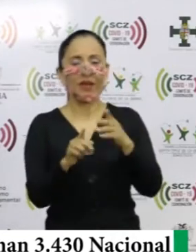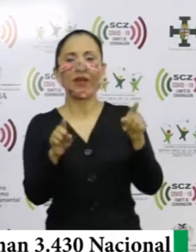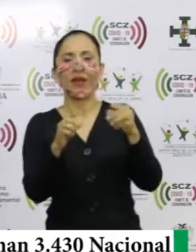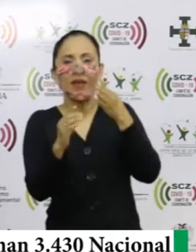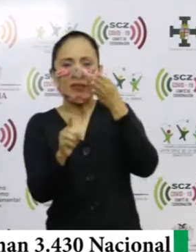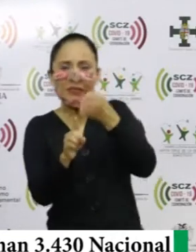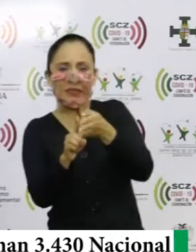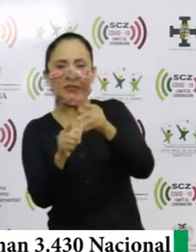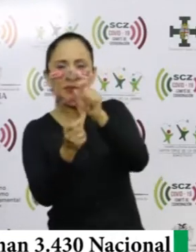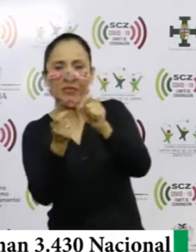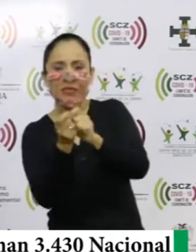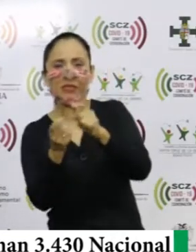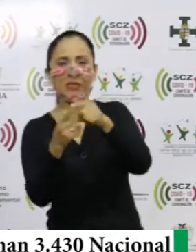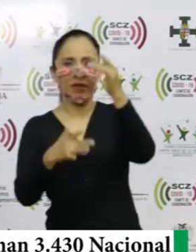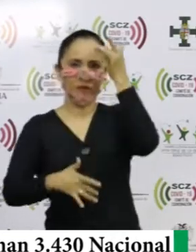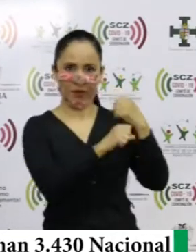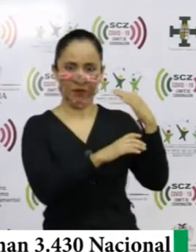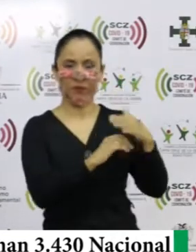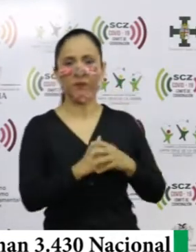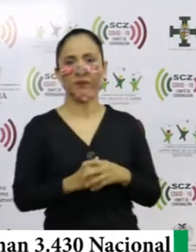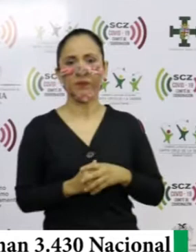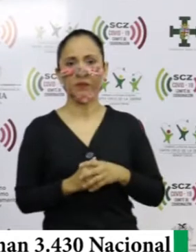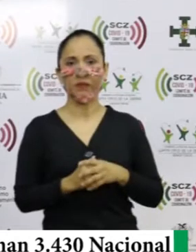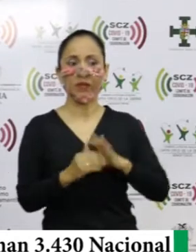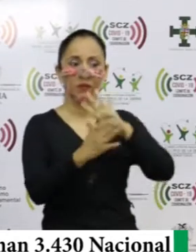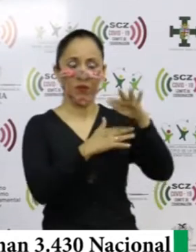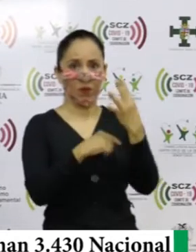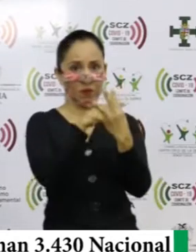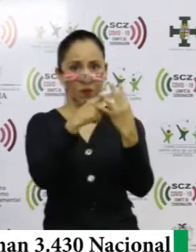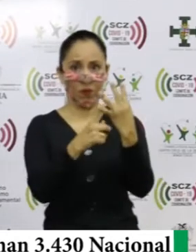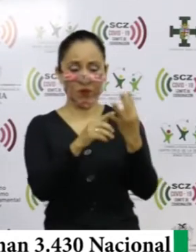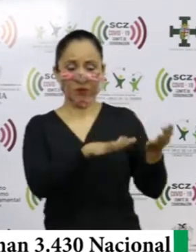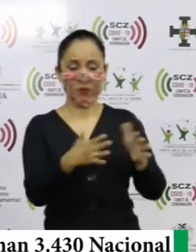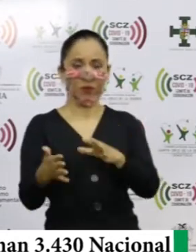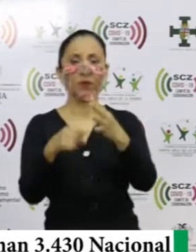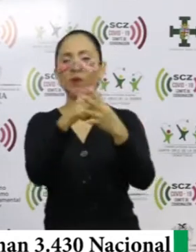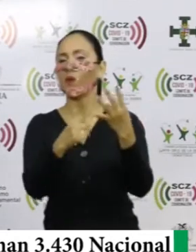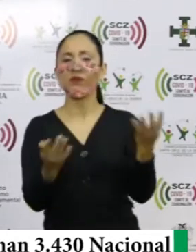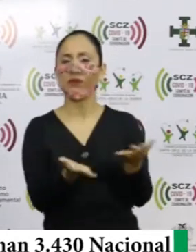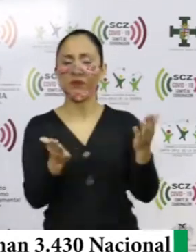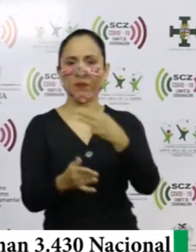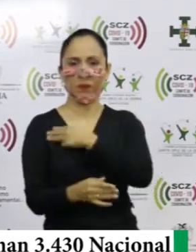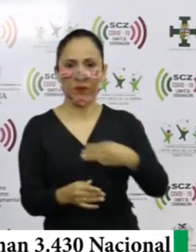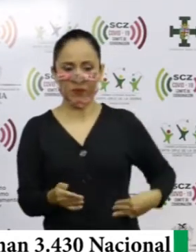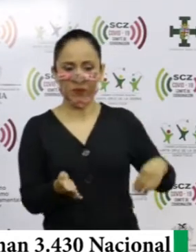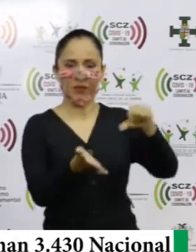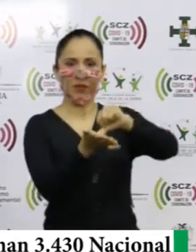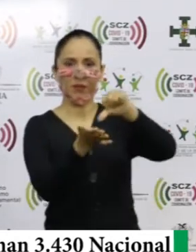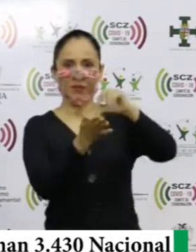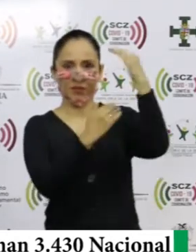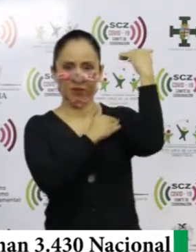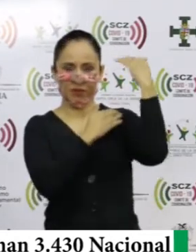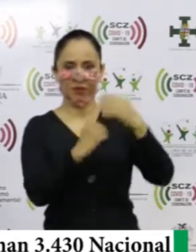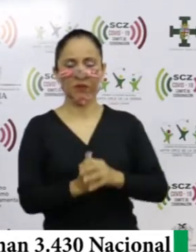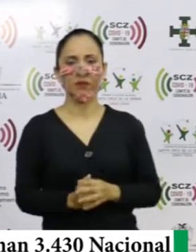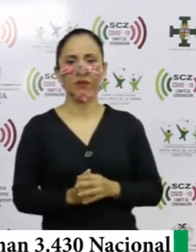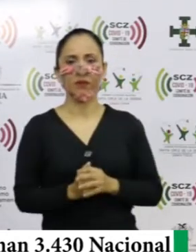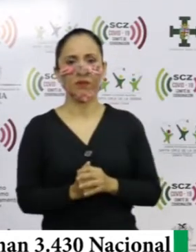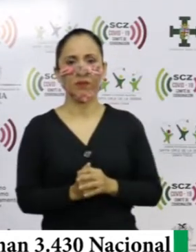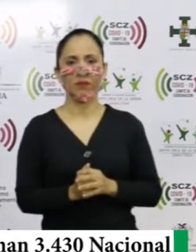de la enfermedad de los cuatro fallecidos los cuatro corresponden al municipio de santa cruz de la sierra